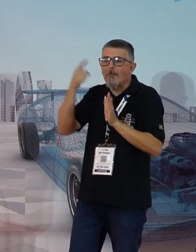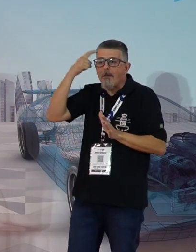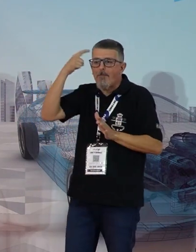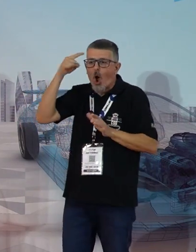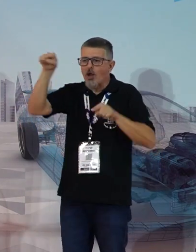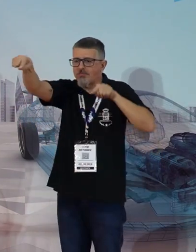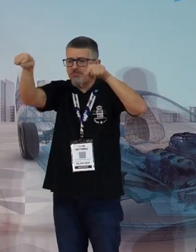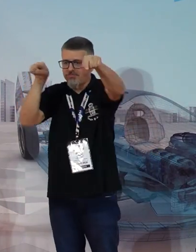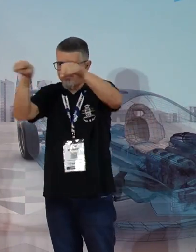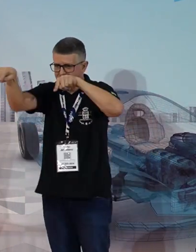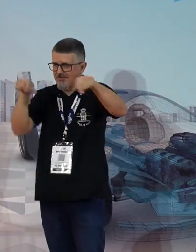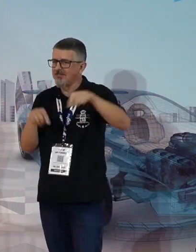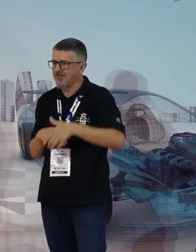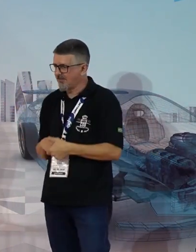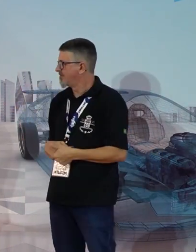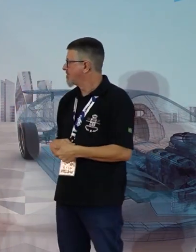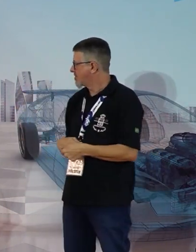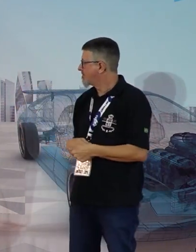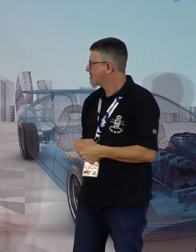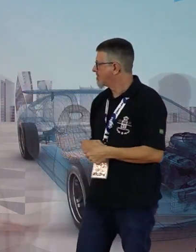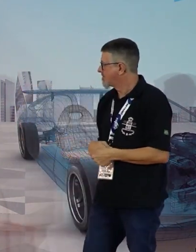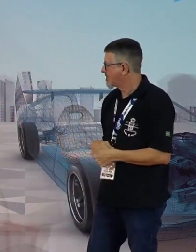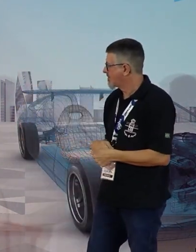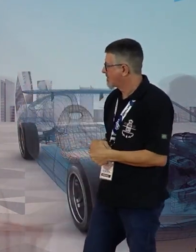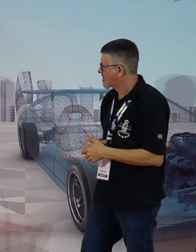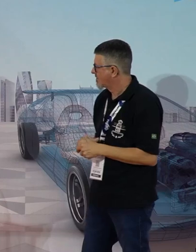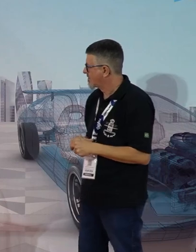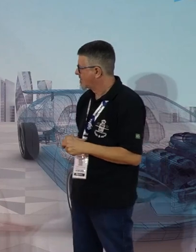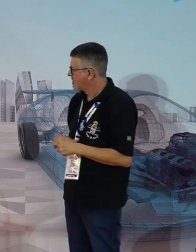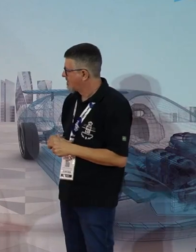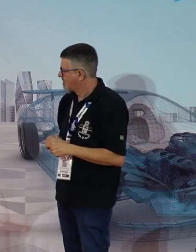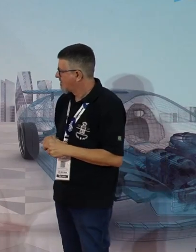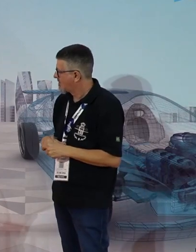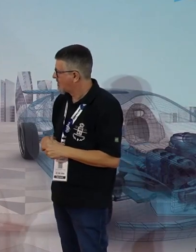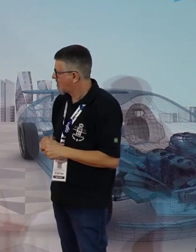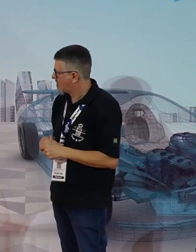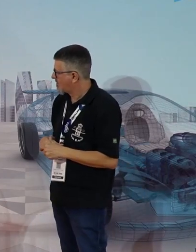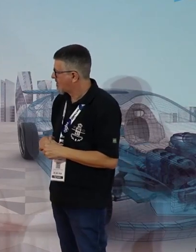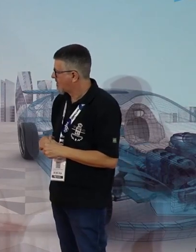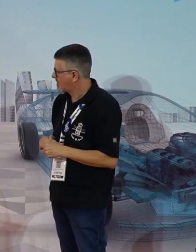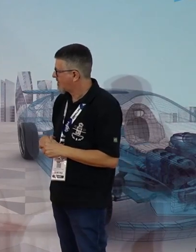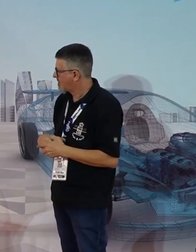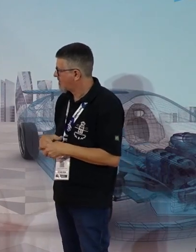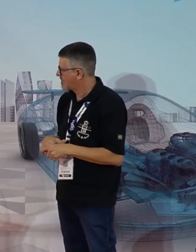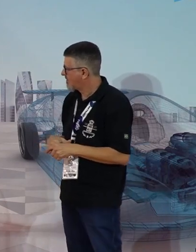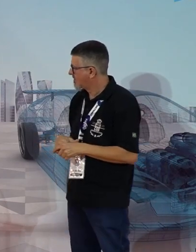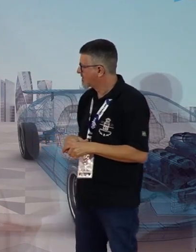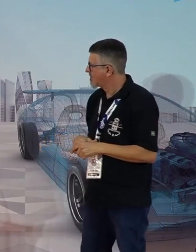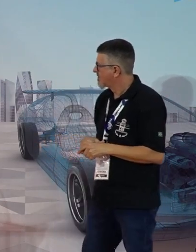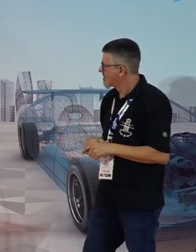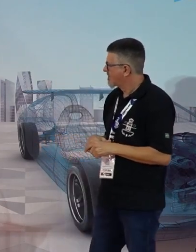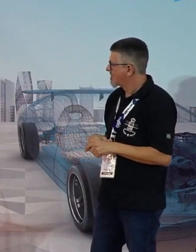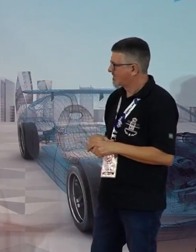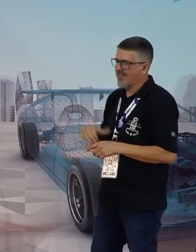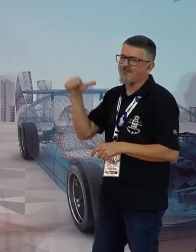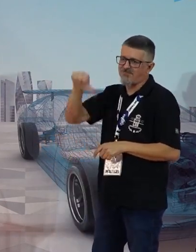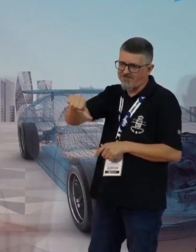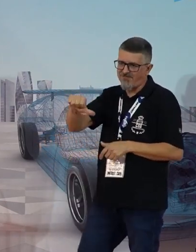ele vai checando toda a memória do veículo. Ele mostra ali no computador que tem algum